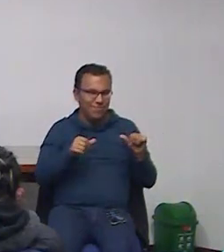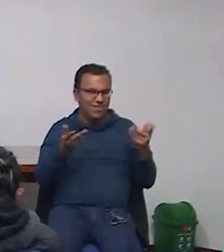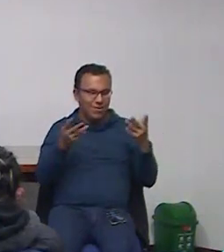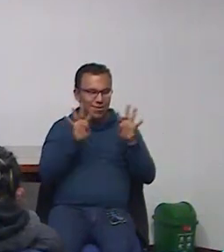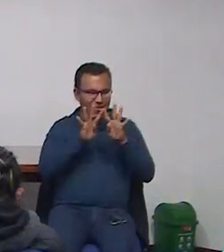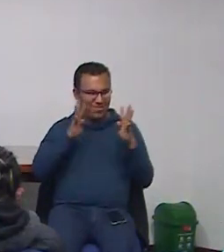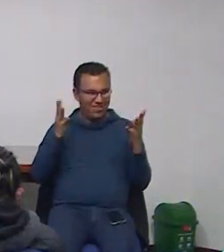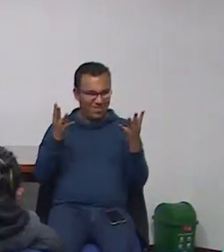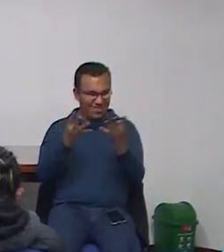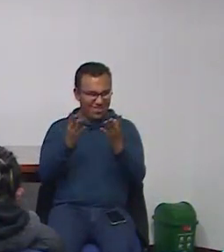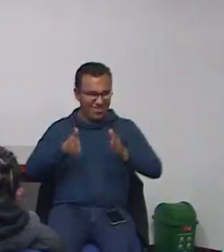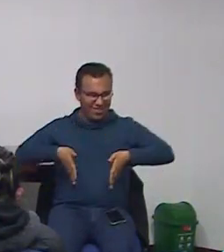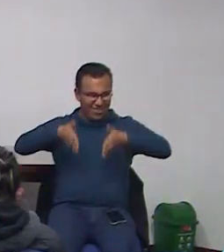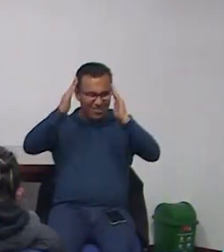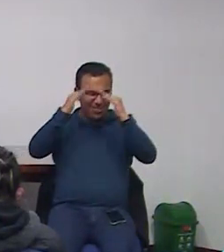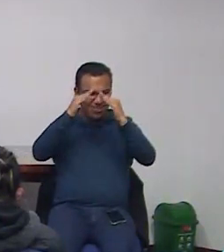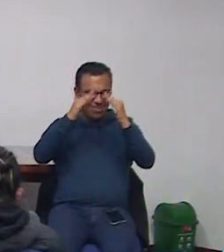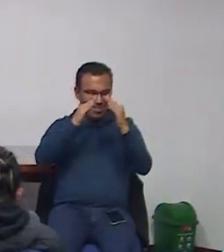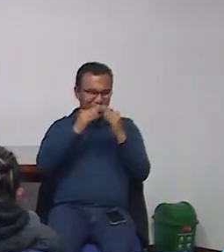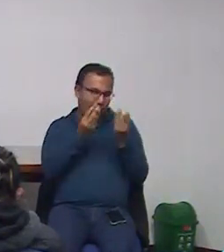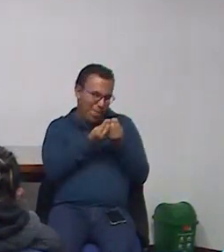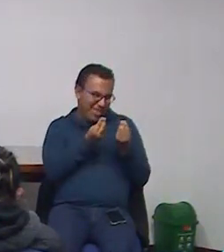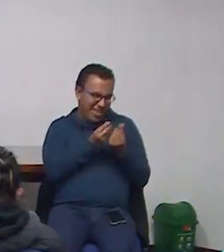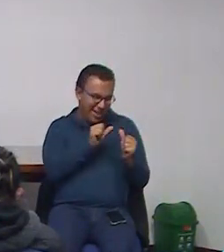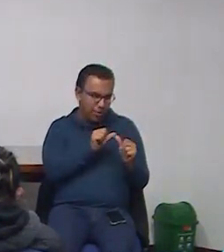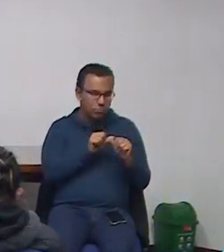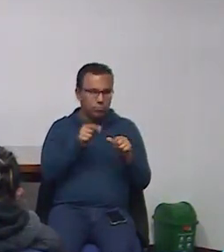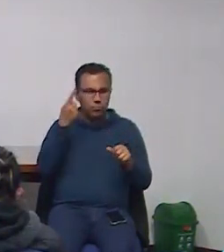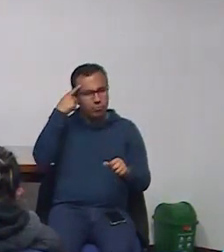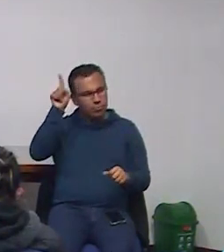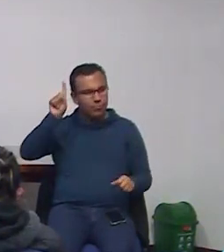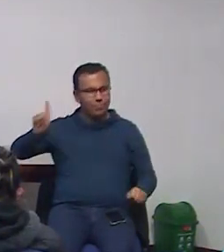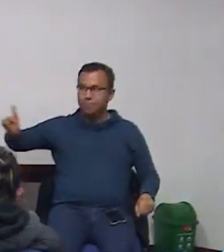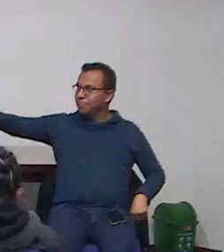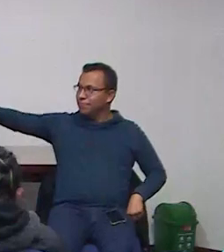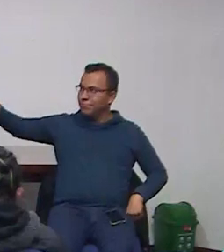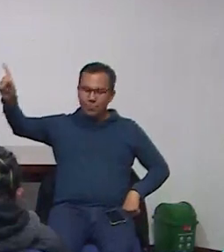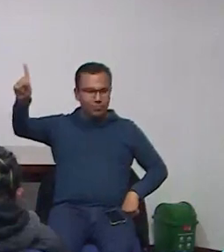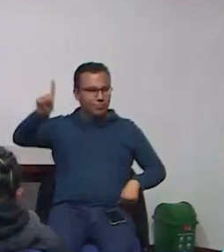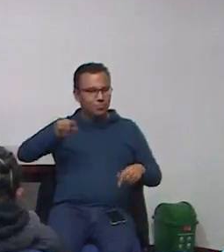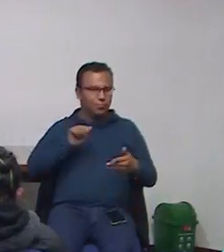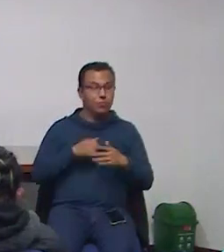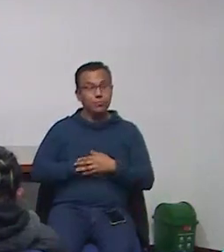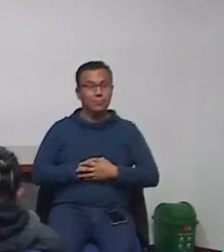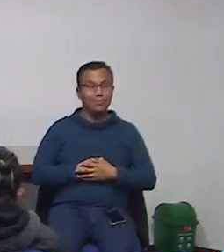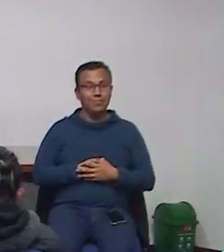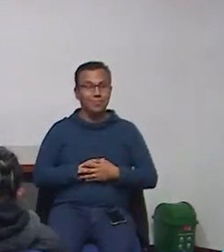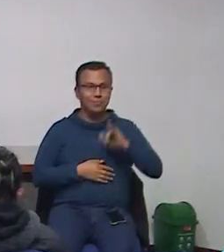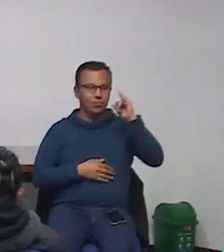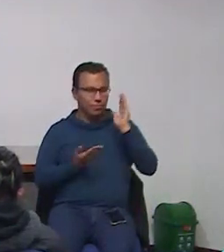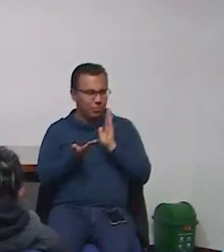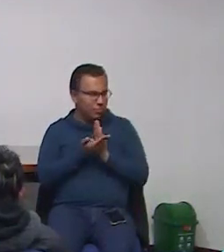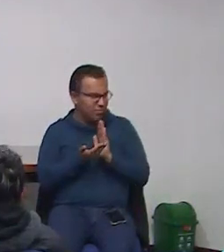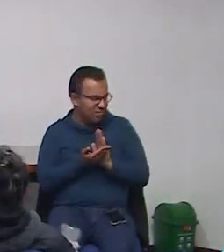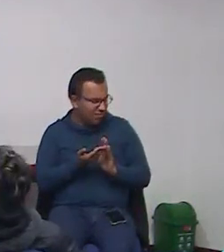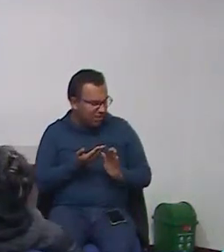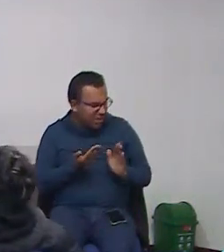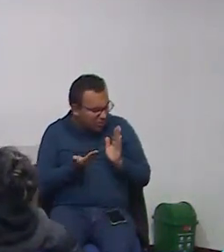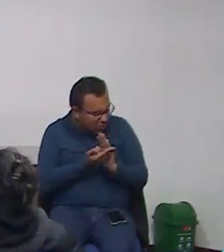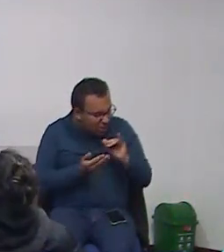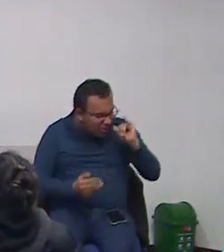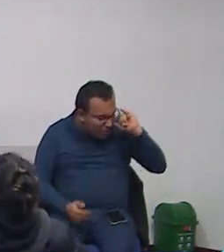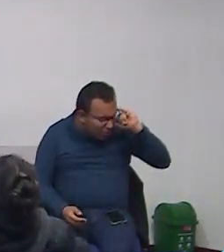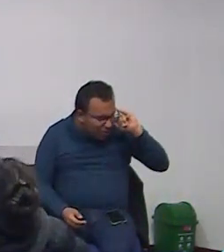conjunto Residencial de una de las educadoras especiales y llegó Francisco estudiante de psicología o sea uno no se imagina